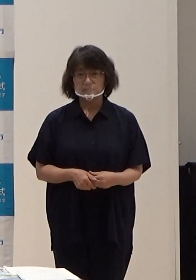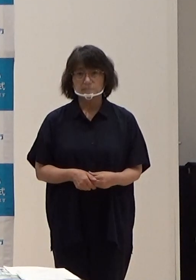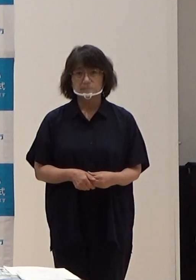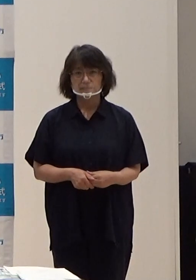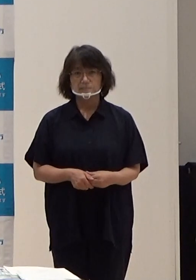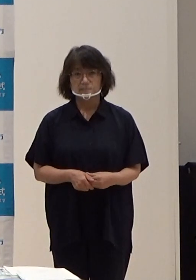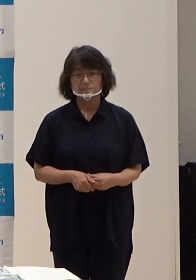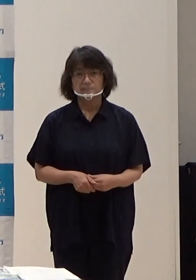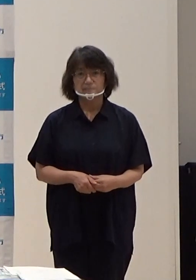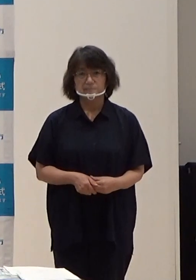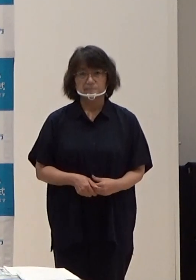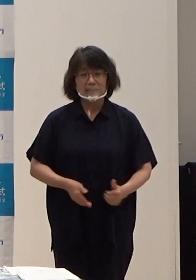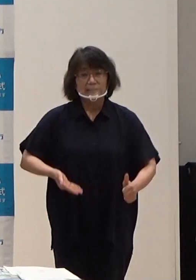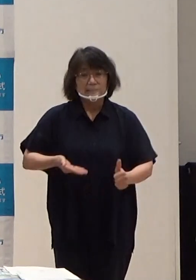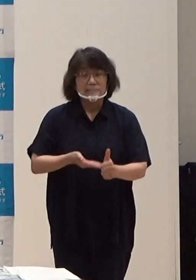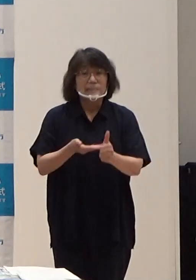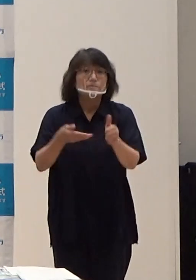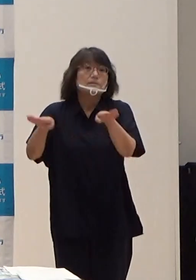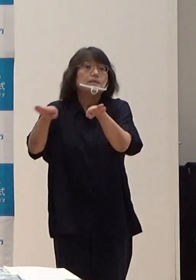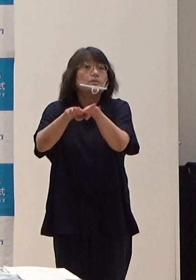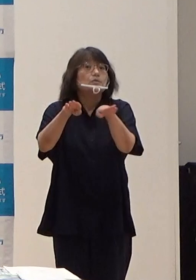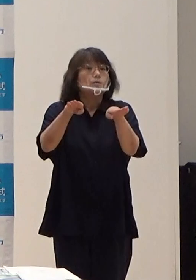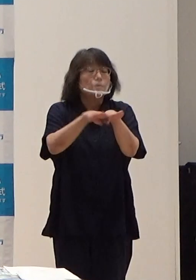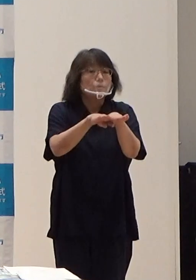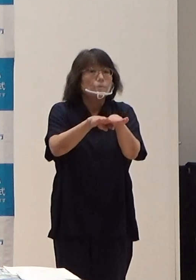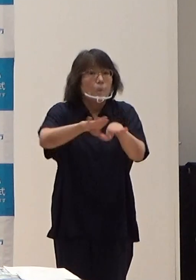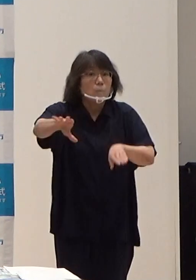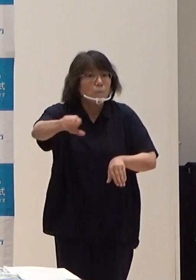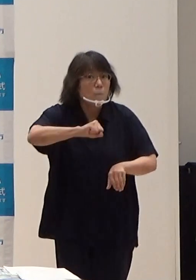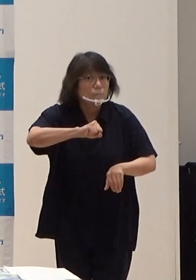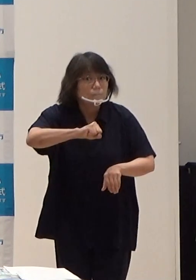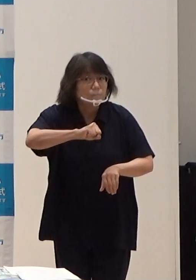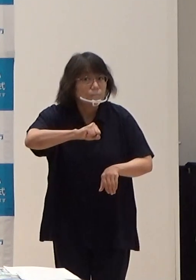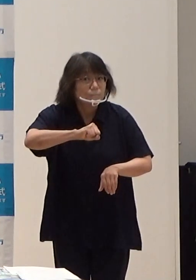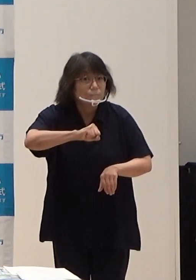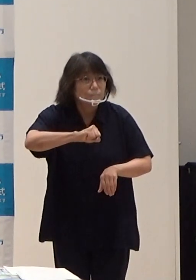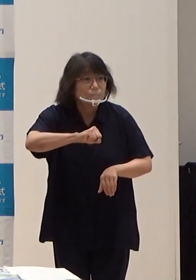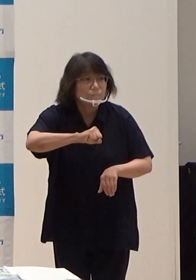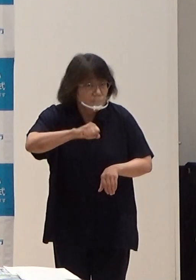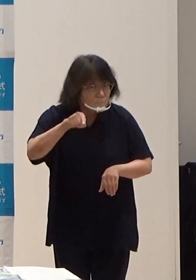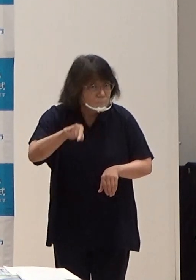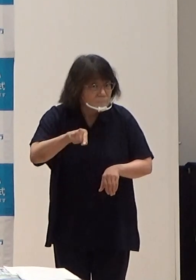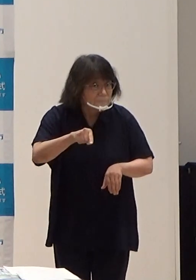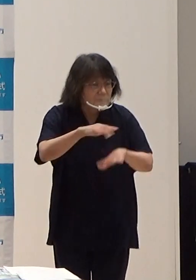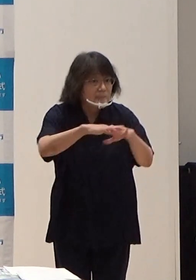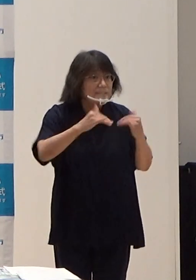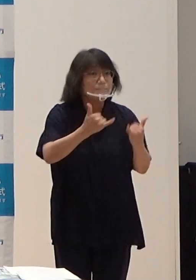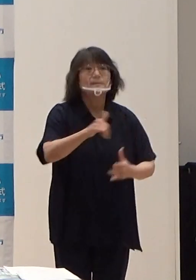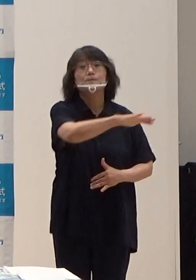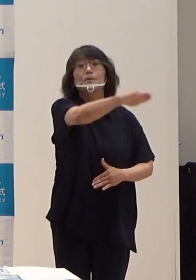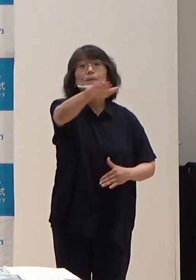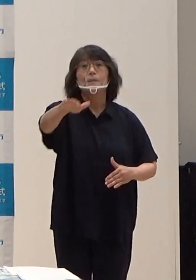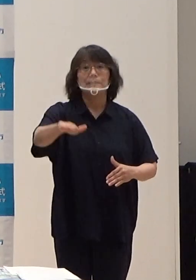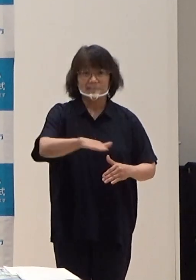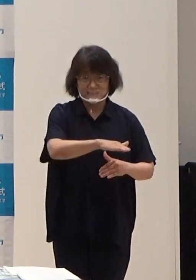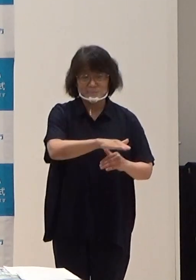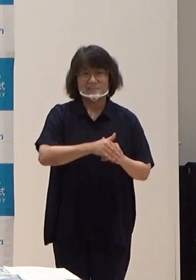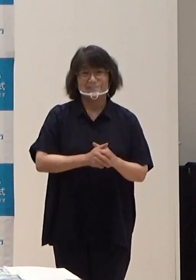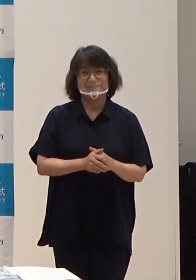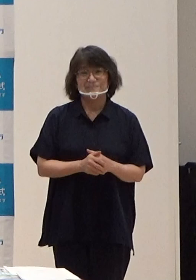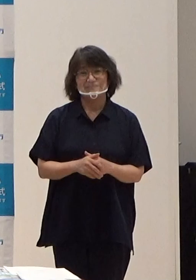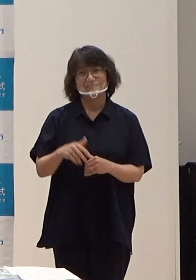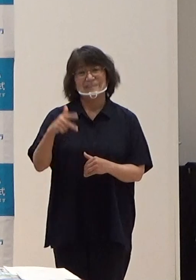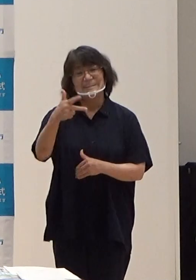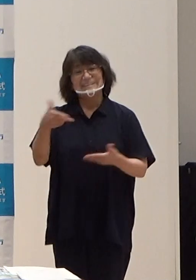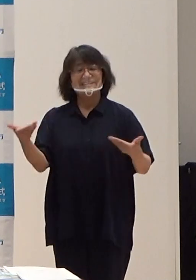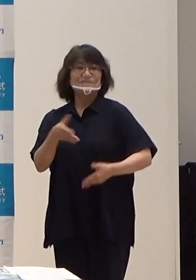育休を取るということについても、市民の皆様あるいは市の職